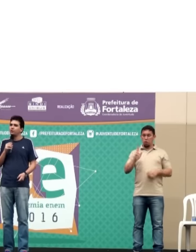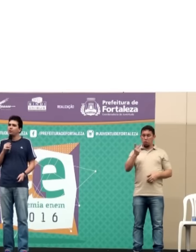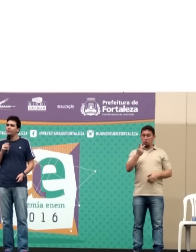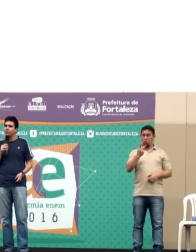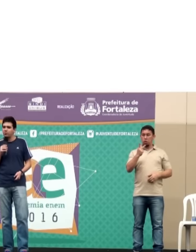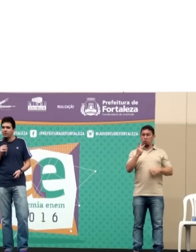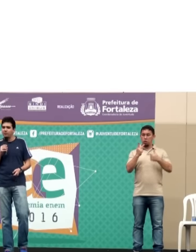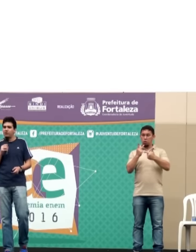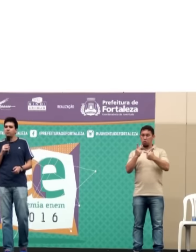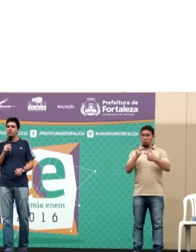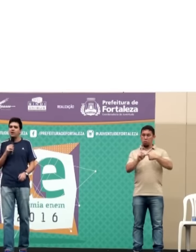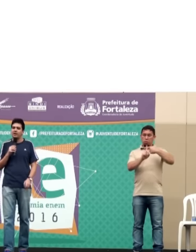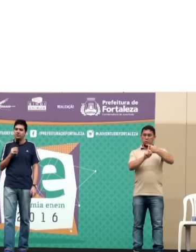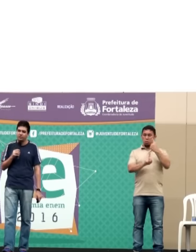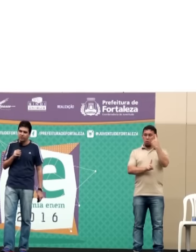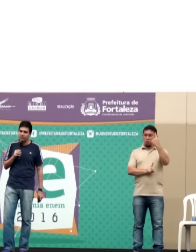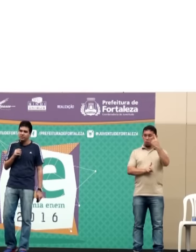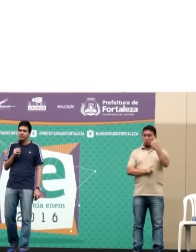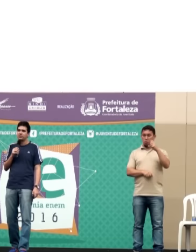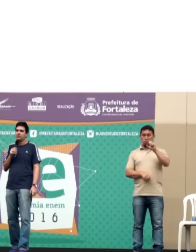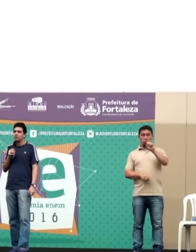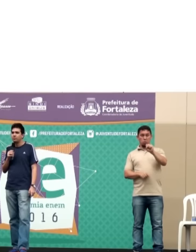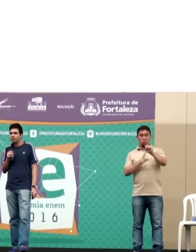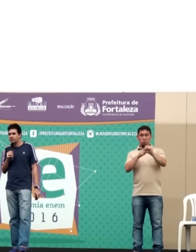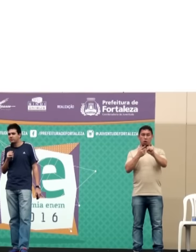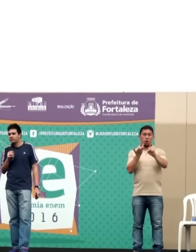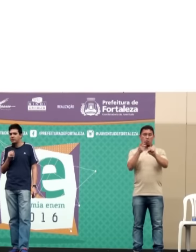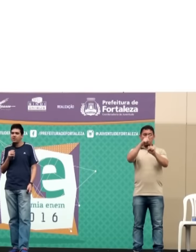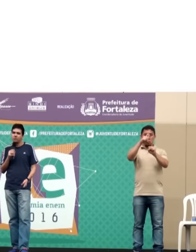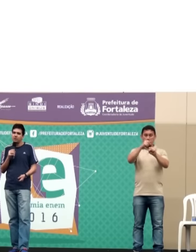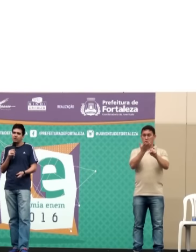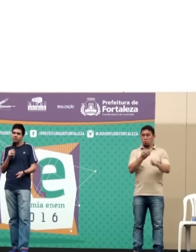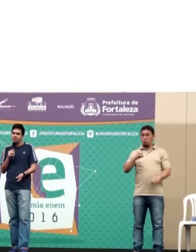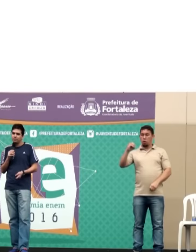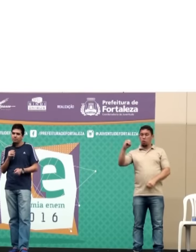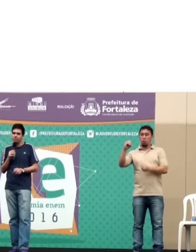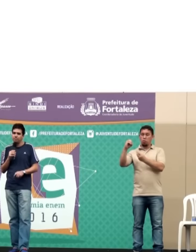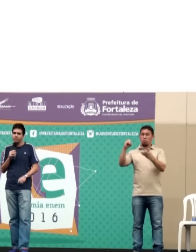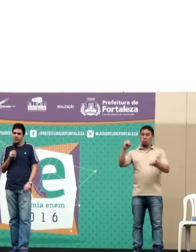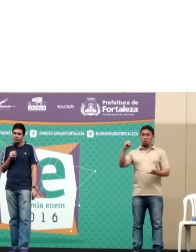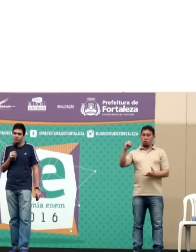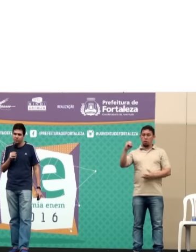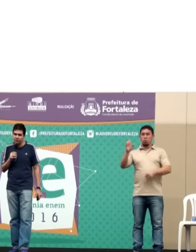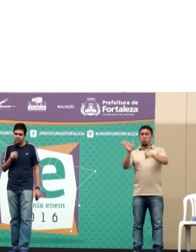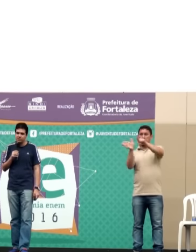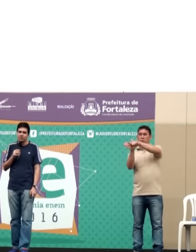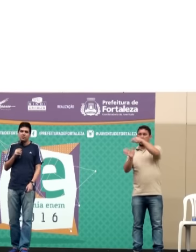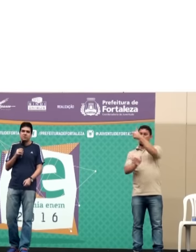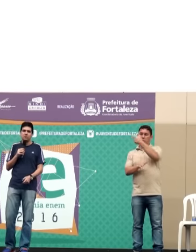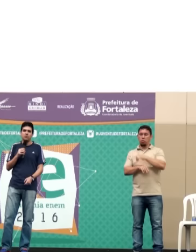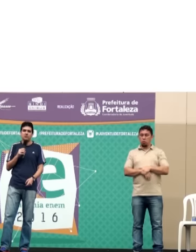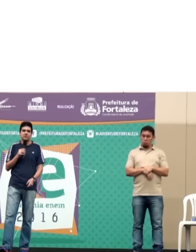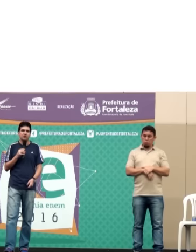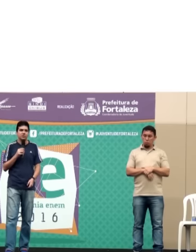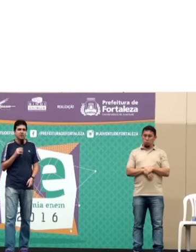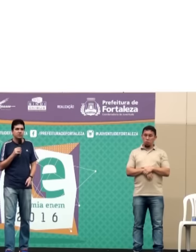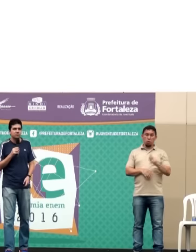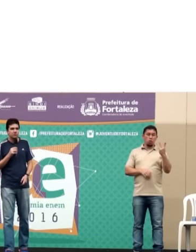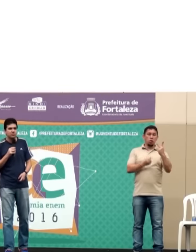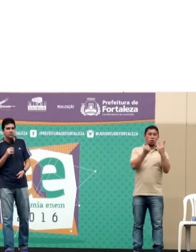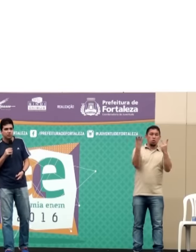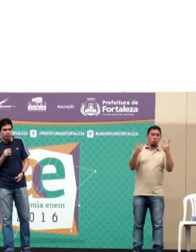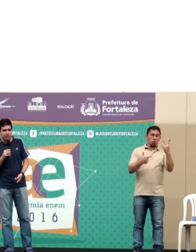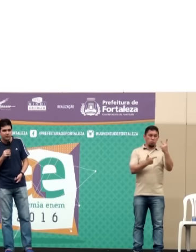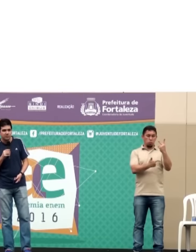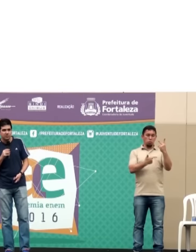O enxofre é o que eu quero calcular. X. O oxigênio é quanto? Menos 2. São quantos